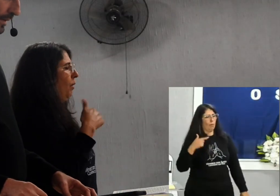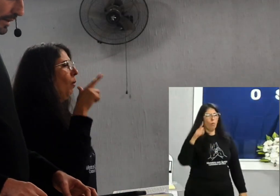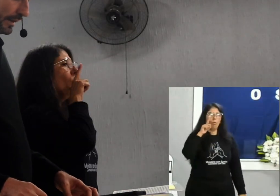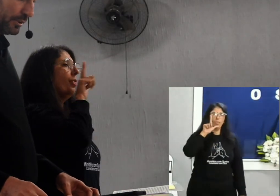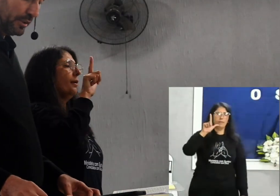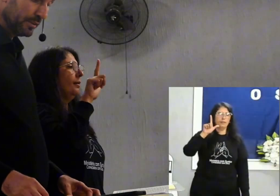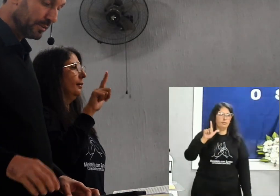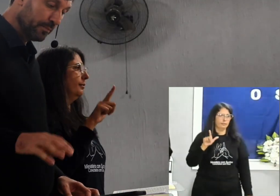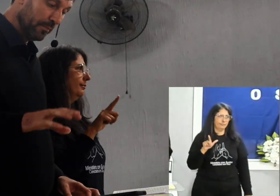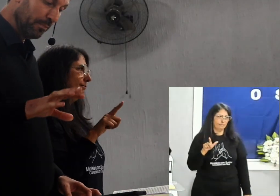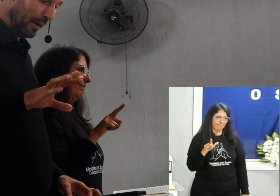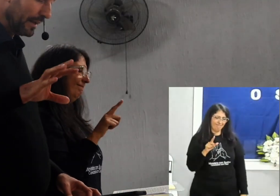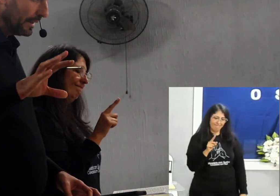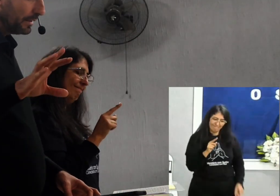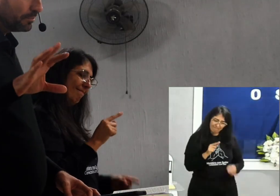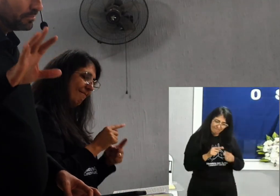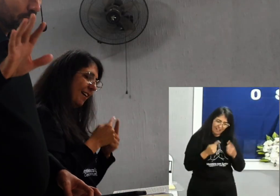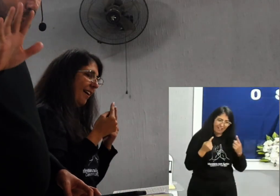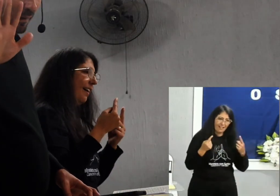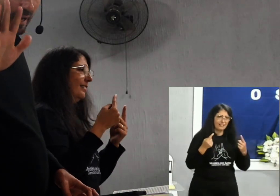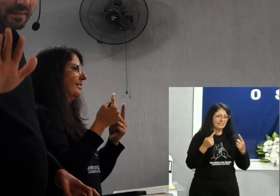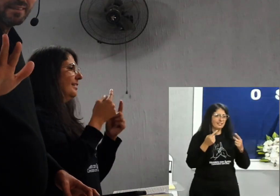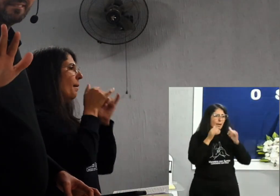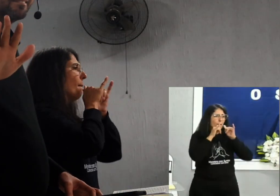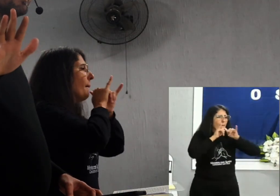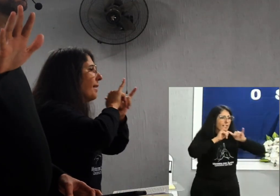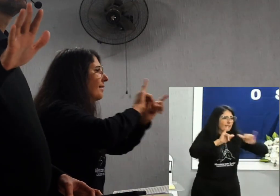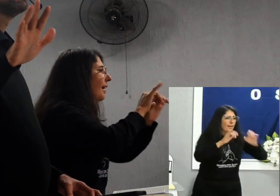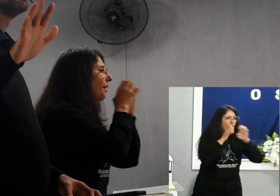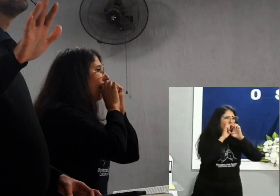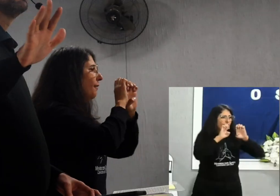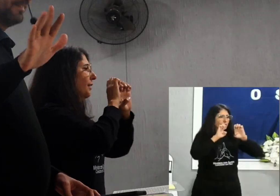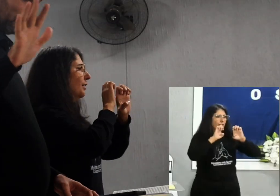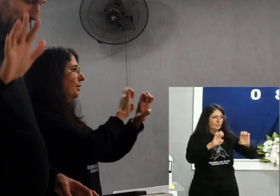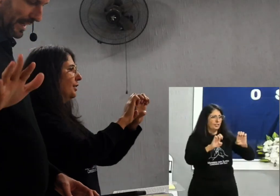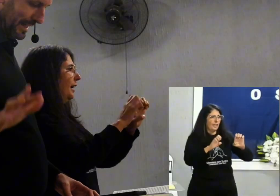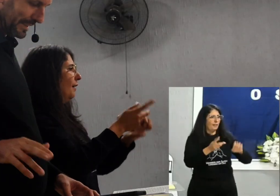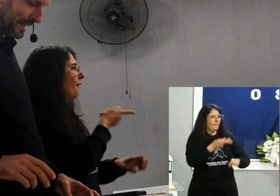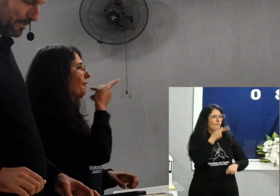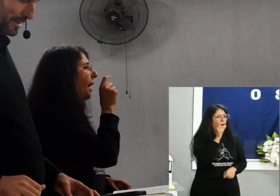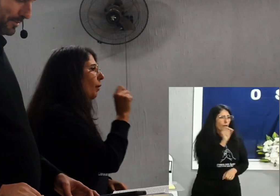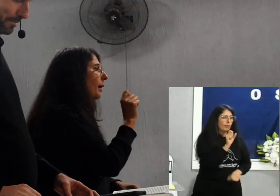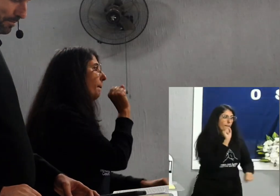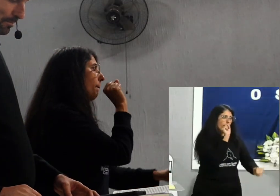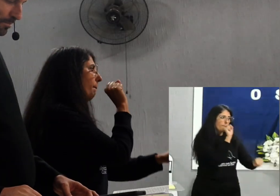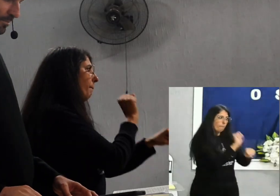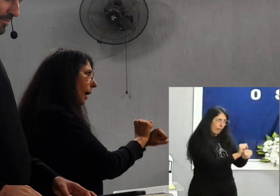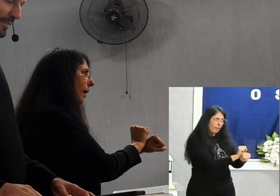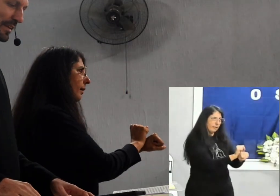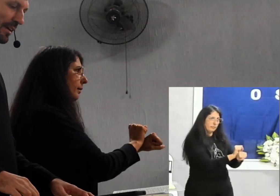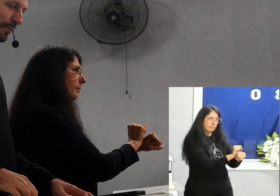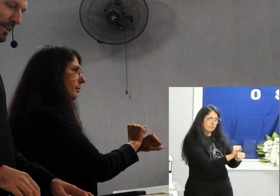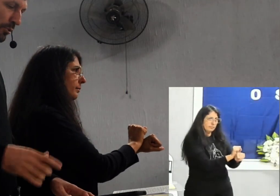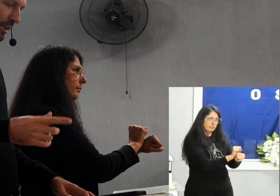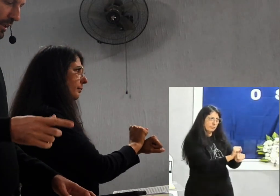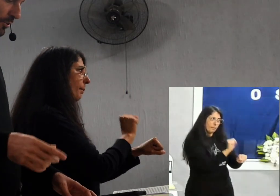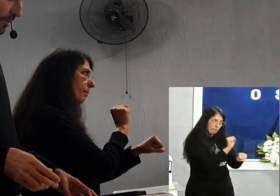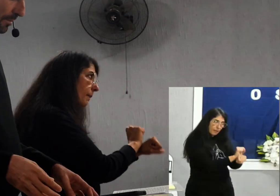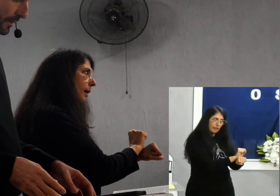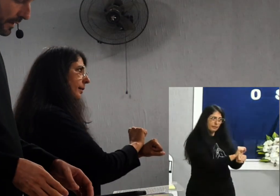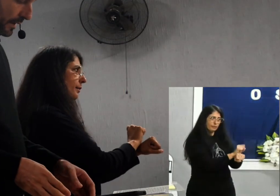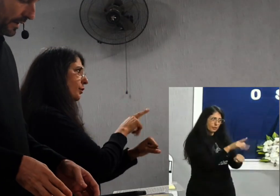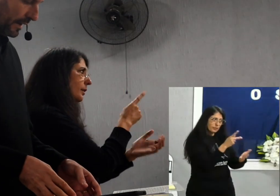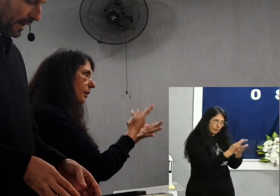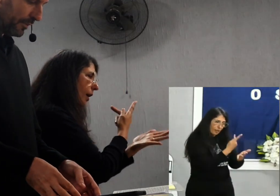Evangelho diz para ele: pare. Não siga nesse caminho. A missão de